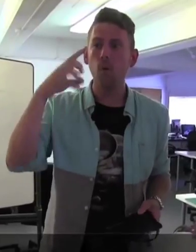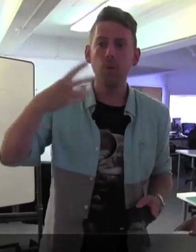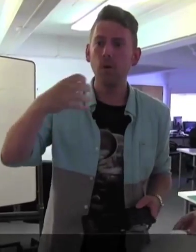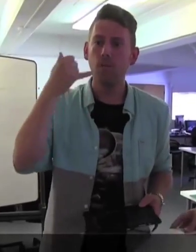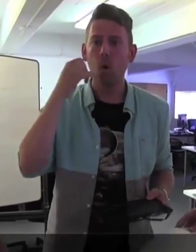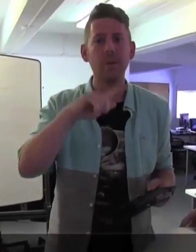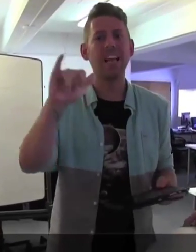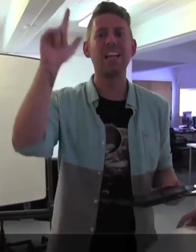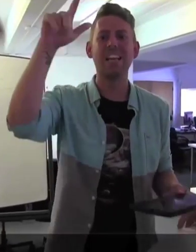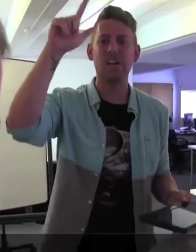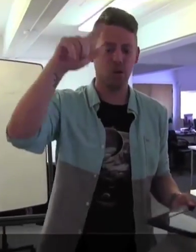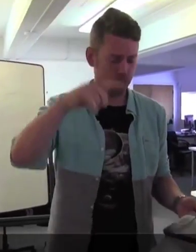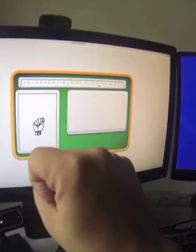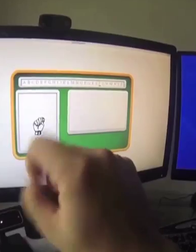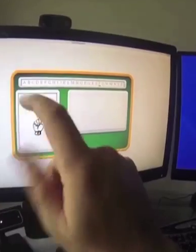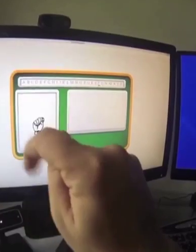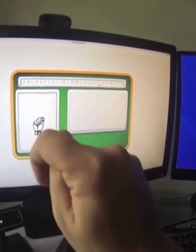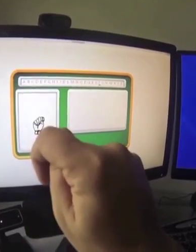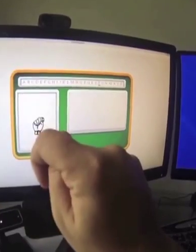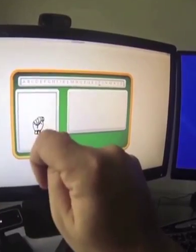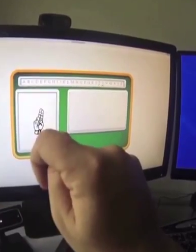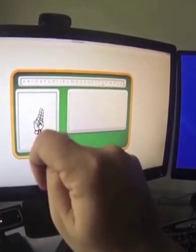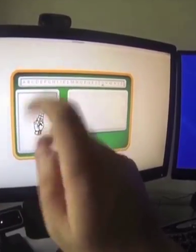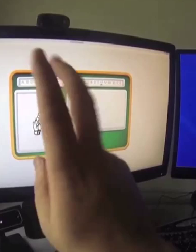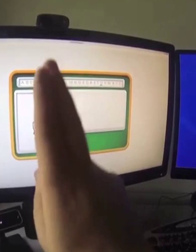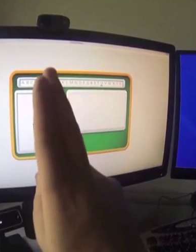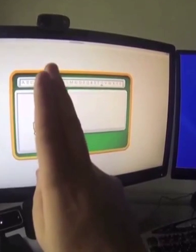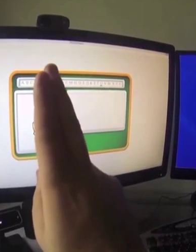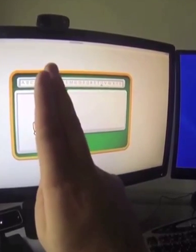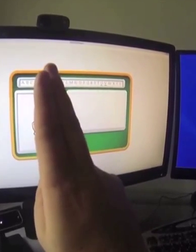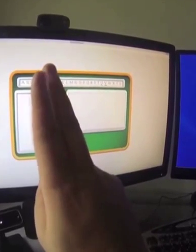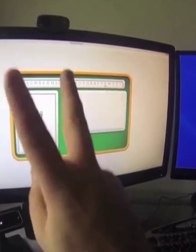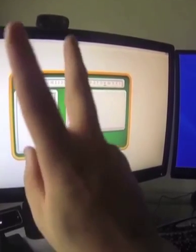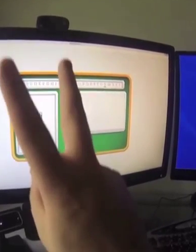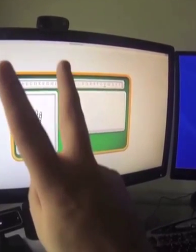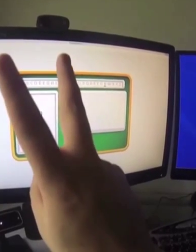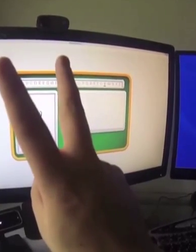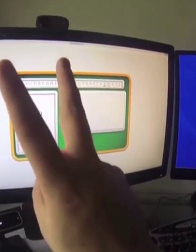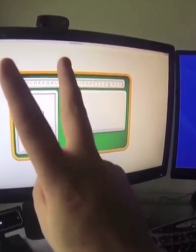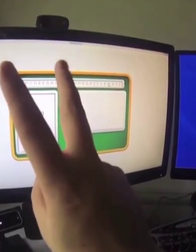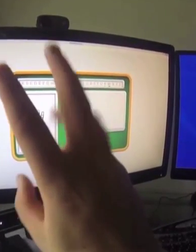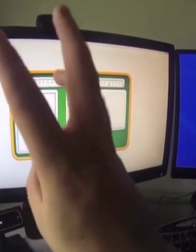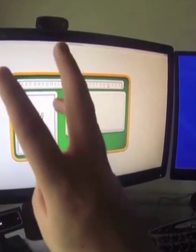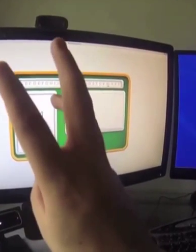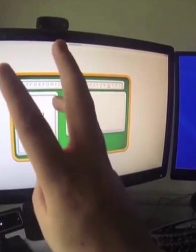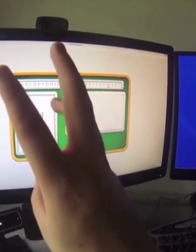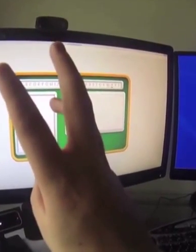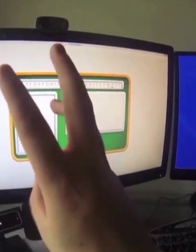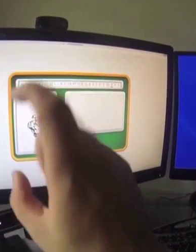llenguatge de signes. Ara, ho tindran més fàcil per comunicar-se gràcies a aplicacions que tradueixen el llenguatge de signes i